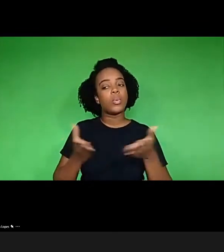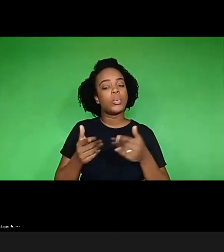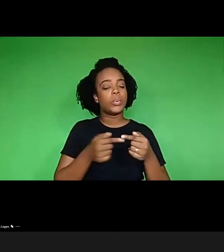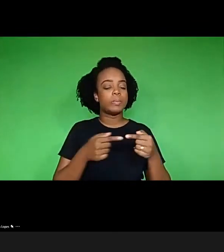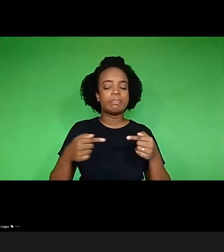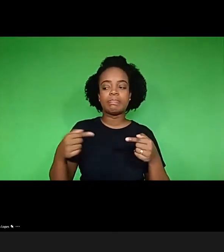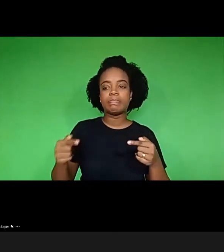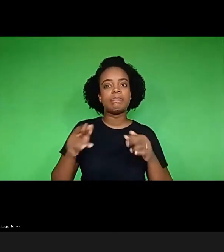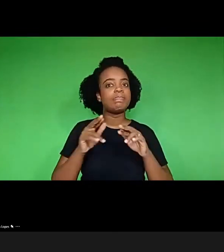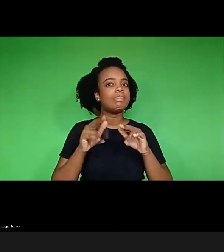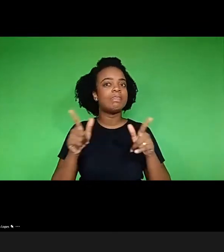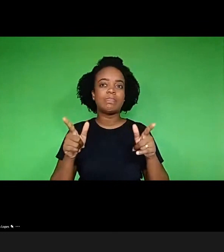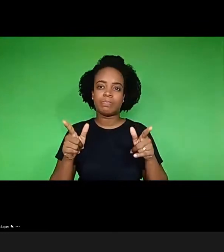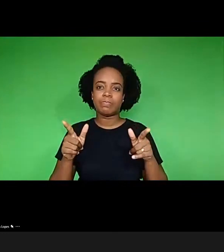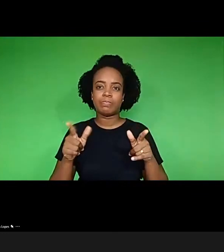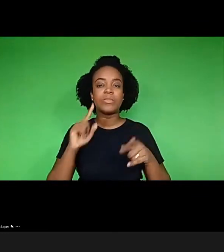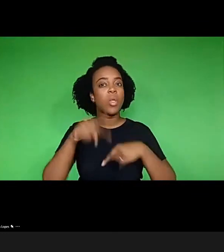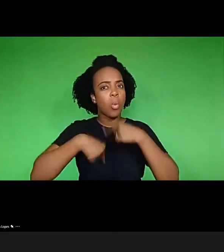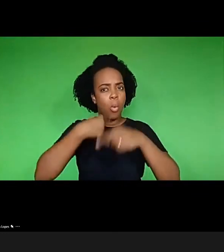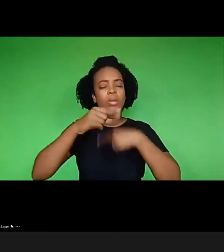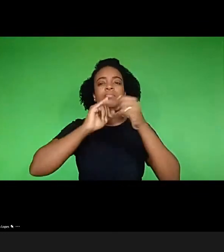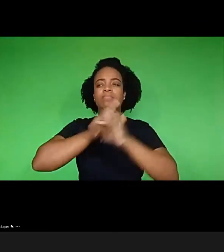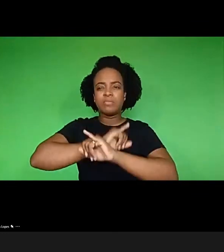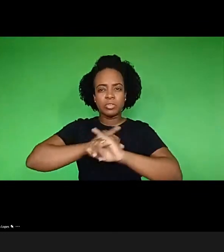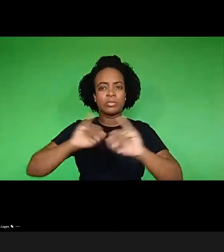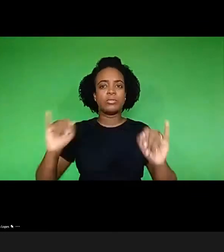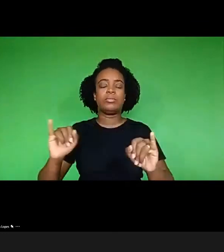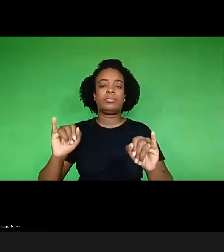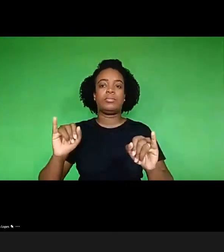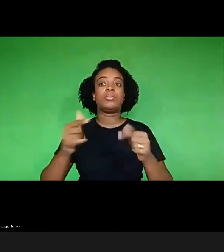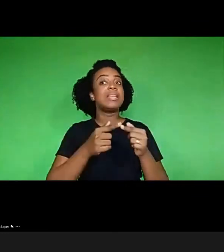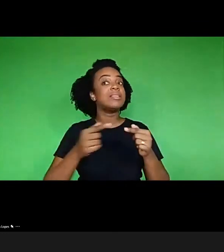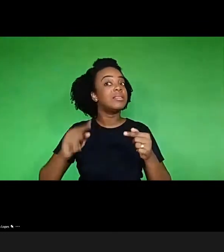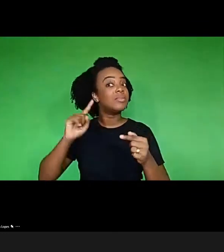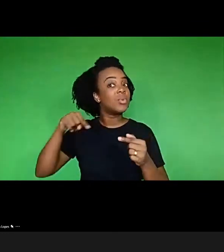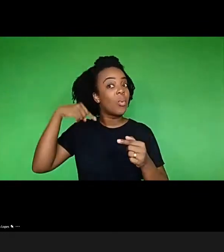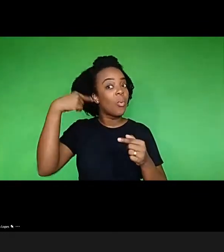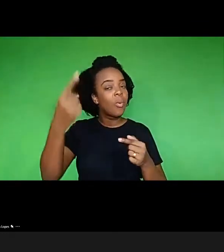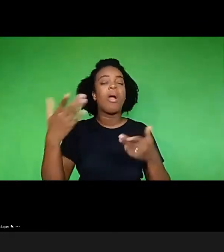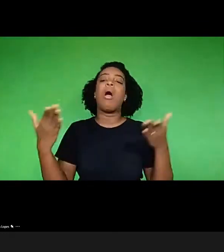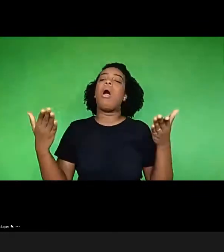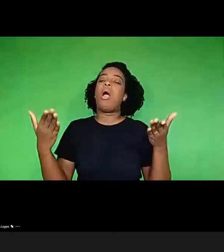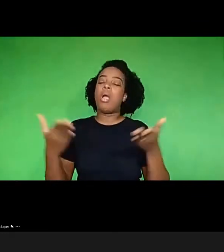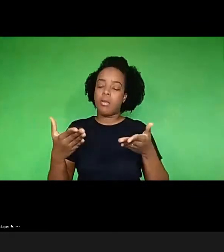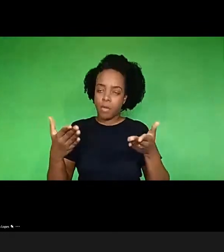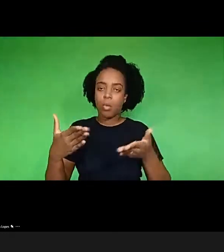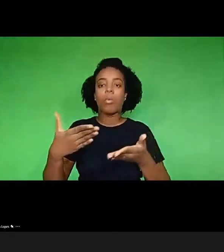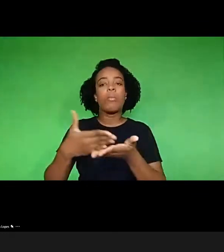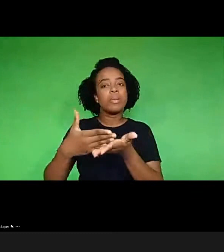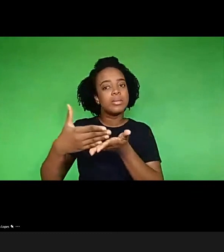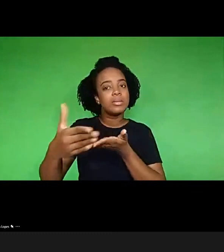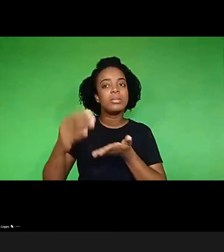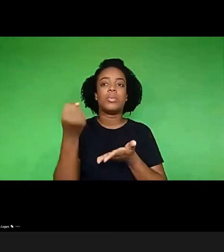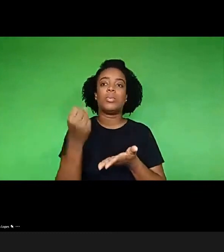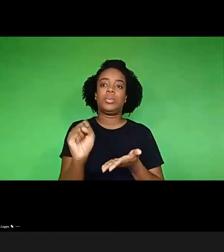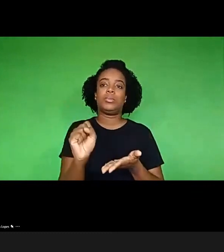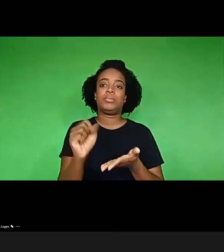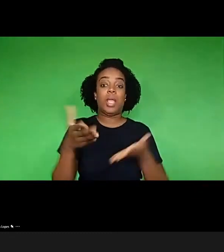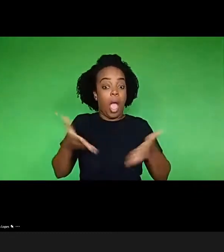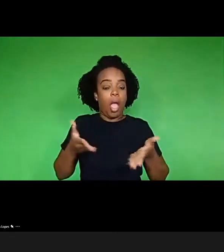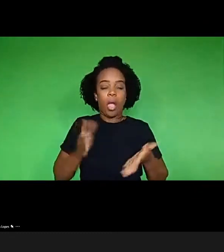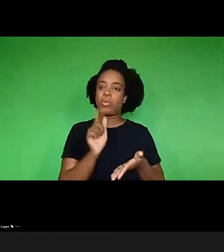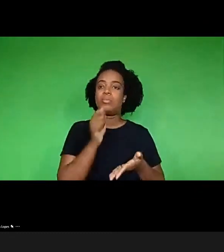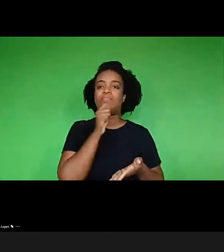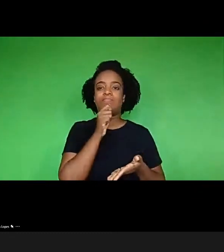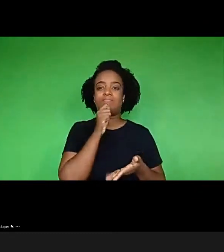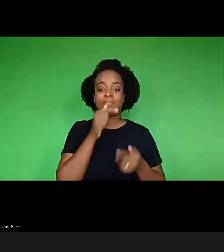sociais, tá? A partir da próxima semana, que começarão às 8. 8 às 10 para quem é do